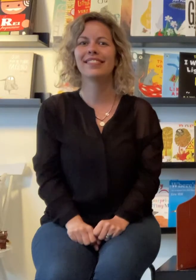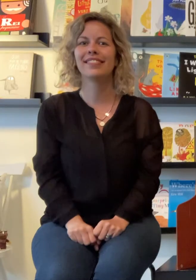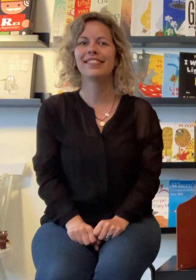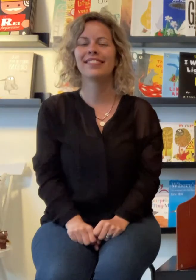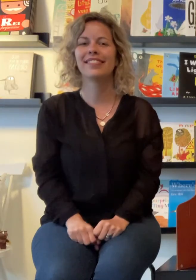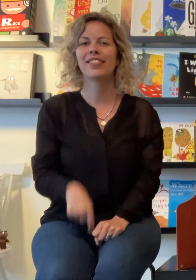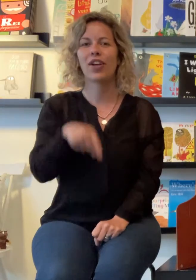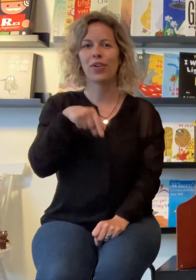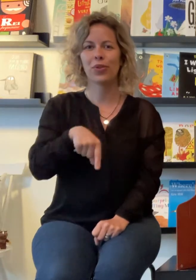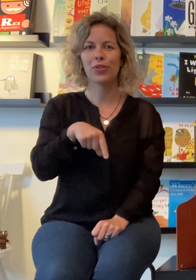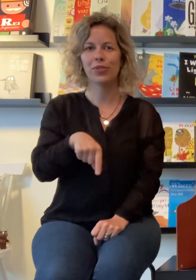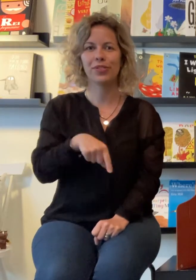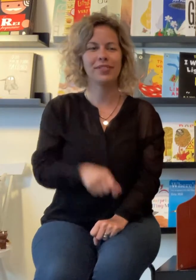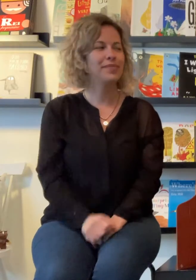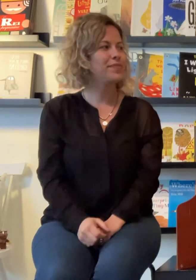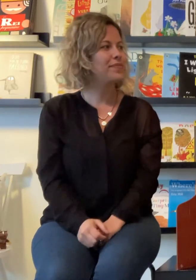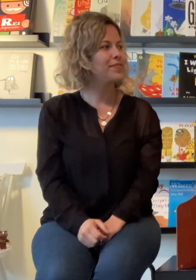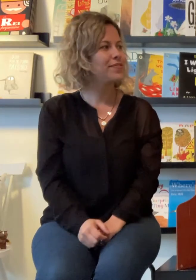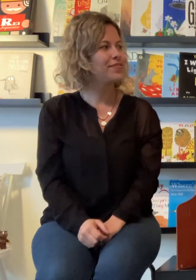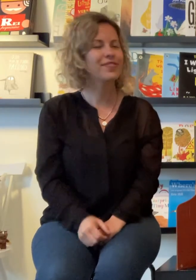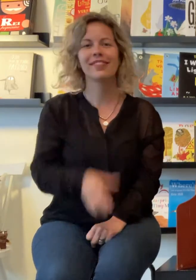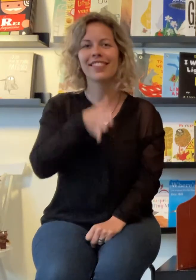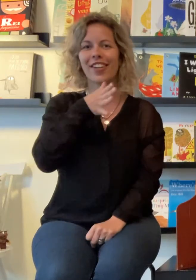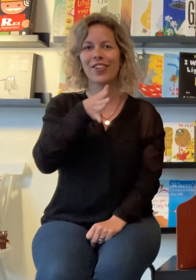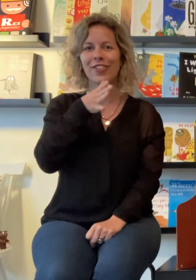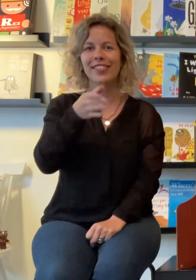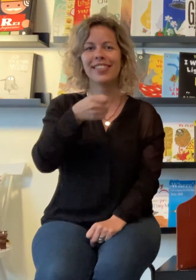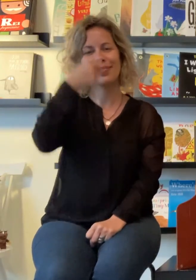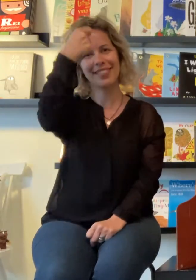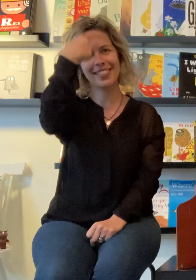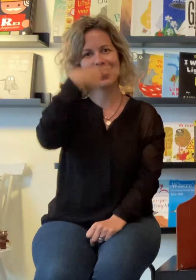E hoje lemos esta história.